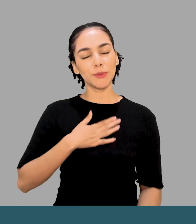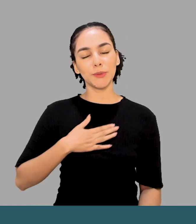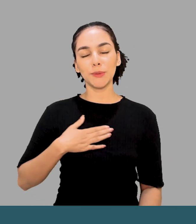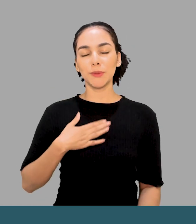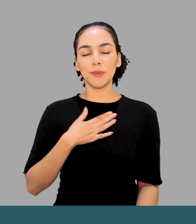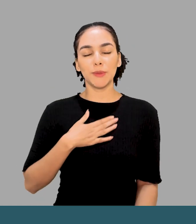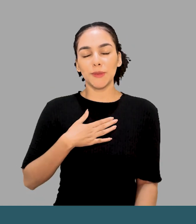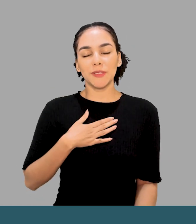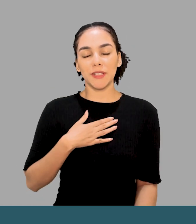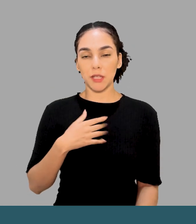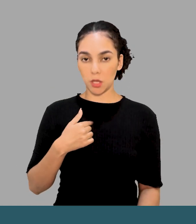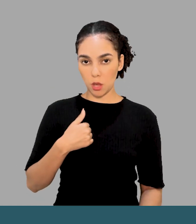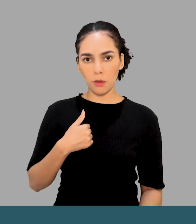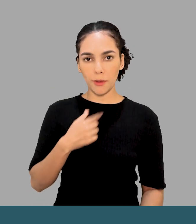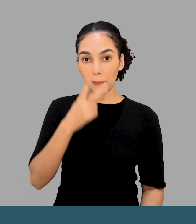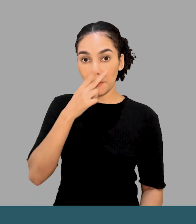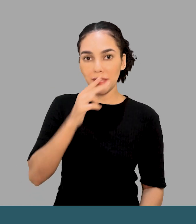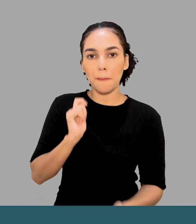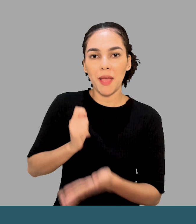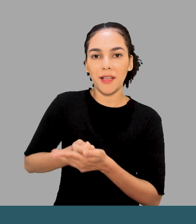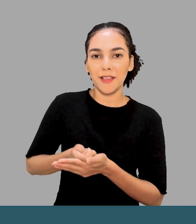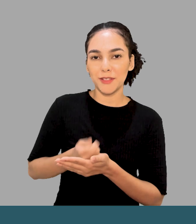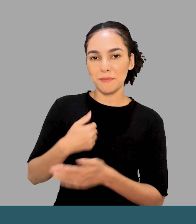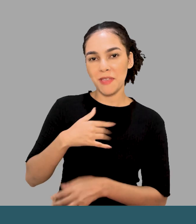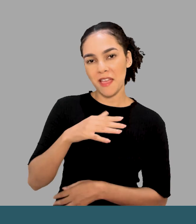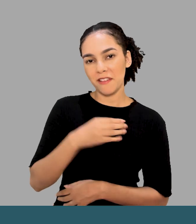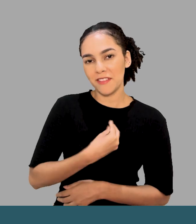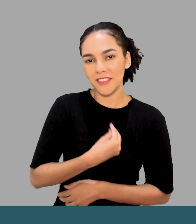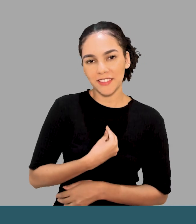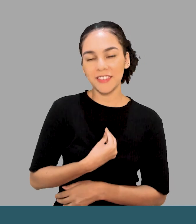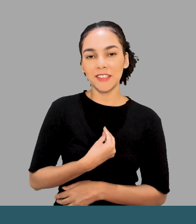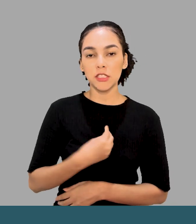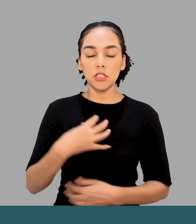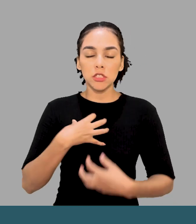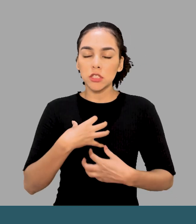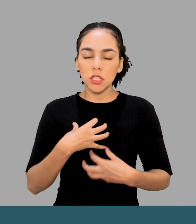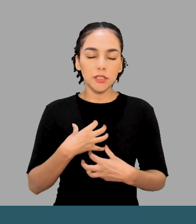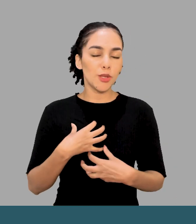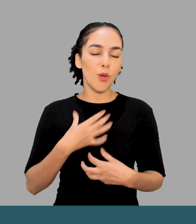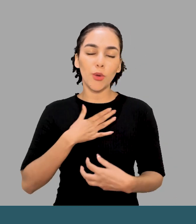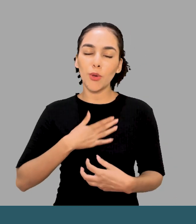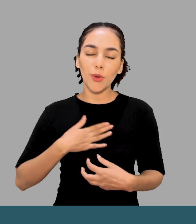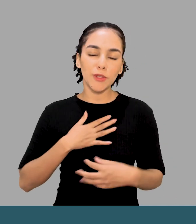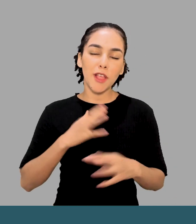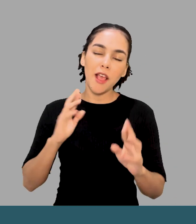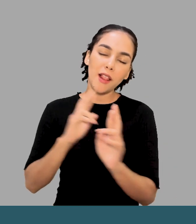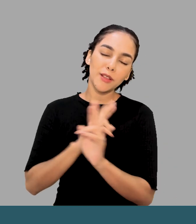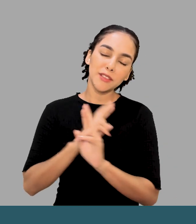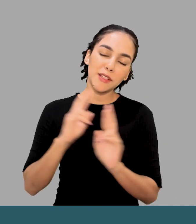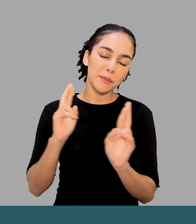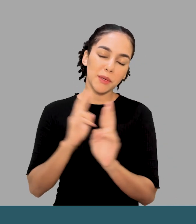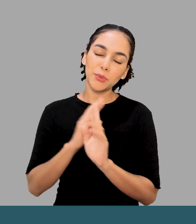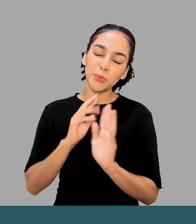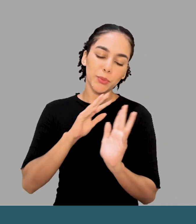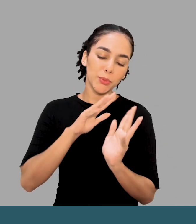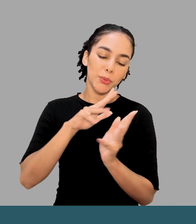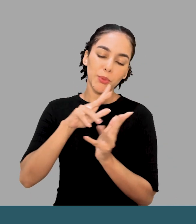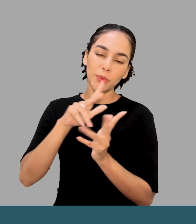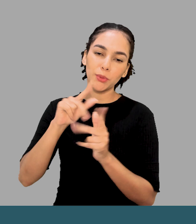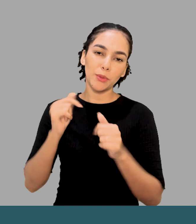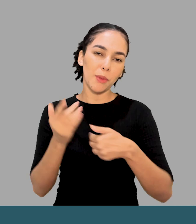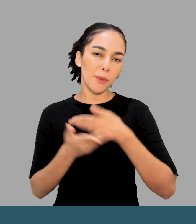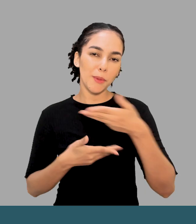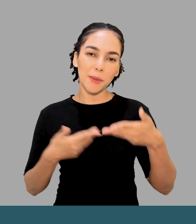eu estou pagando a minha conta e dá uma sensação super gostosa de relacionamento com o mundo